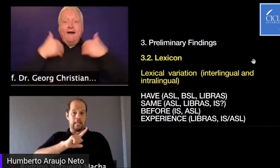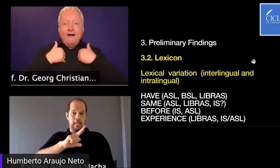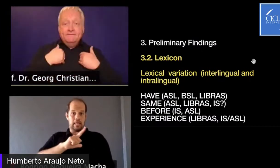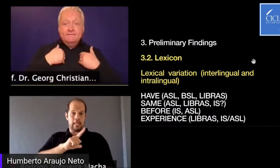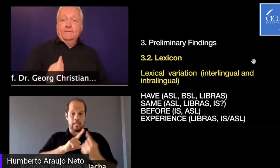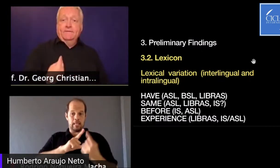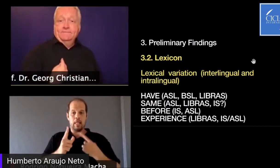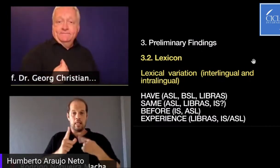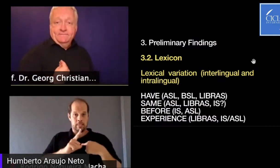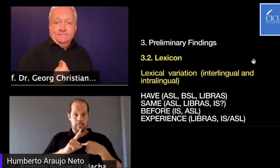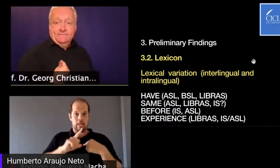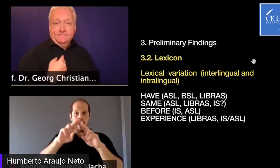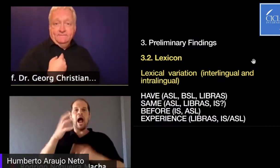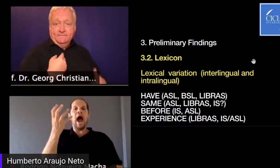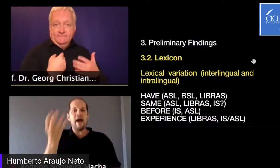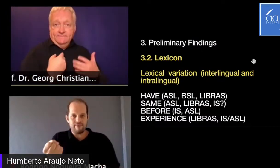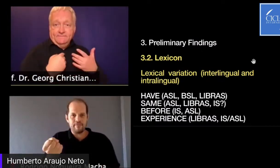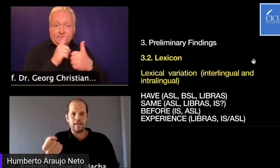Sinal de T.